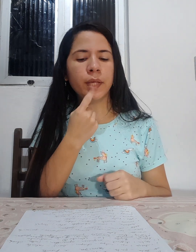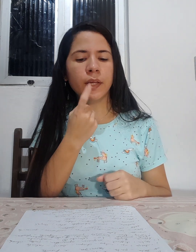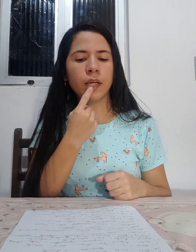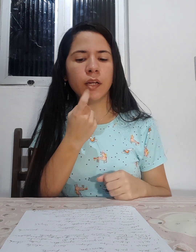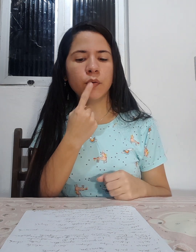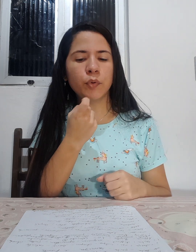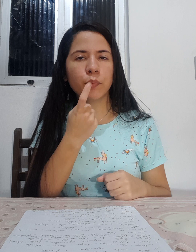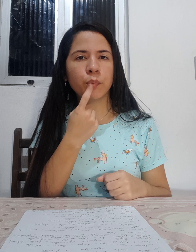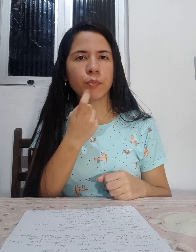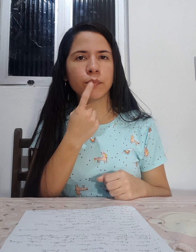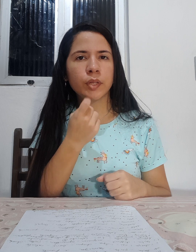Vermelho,